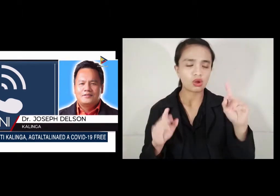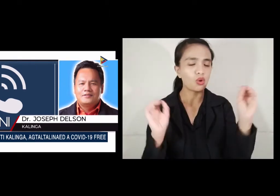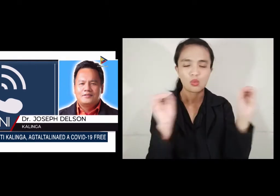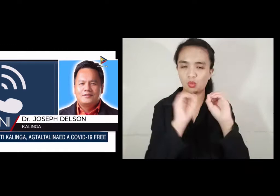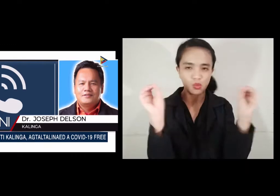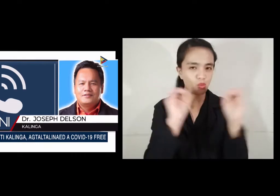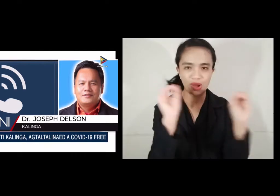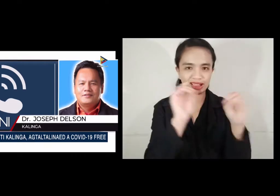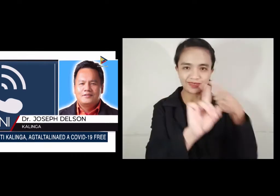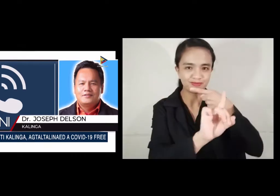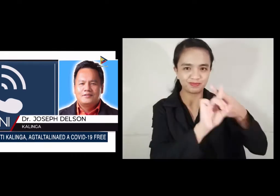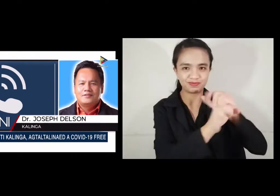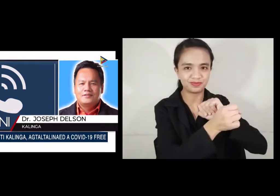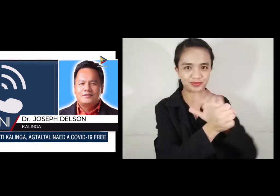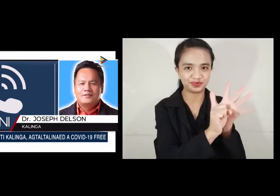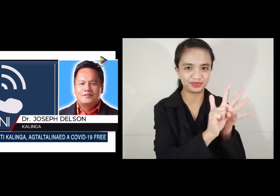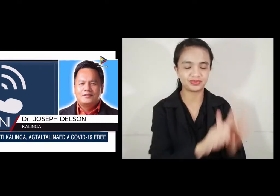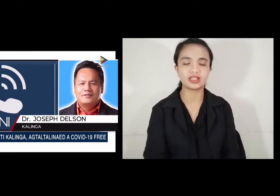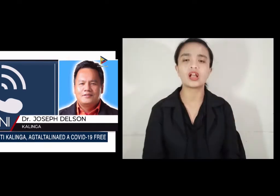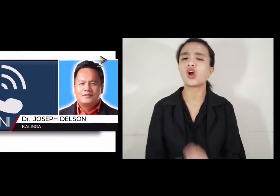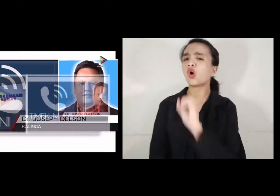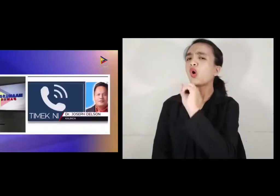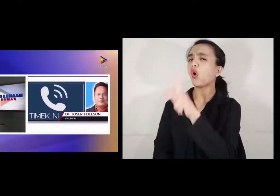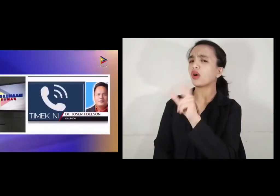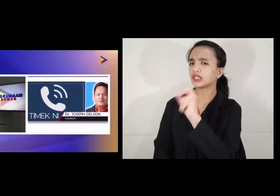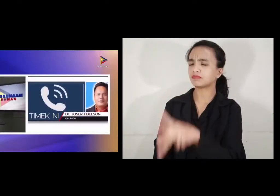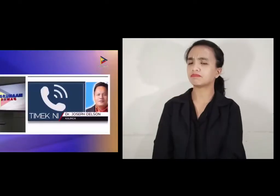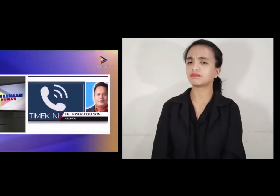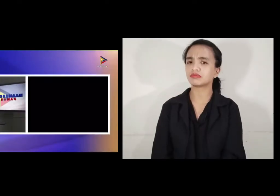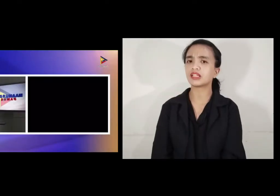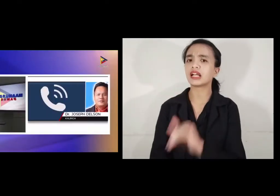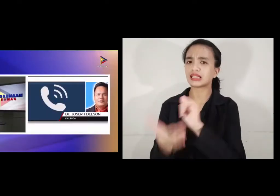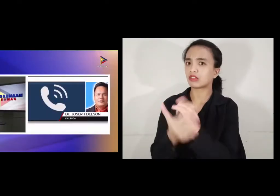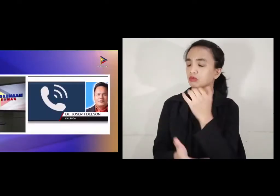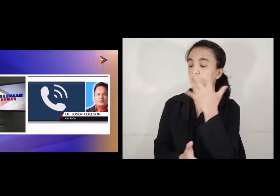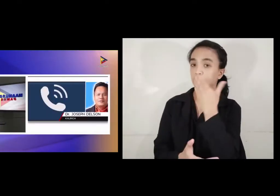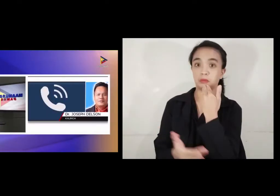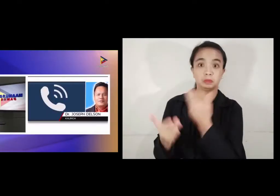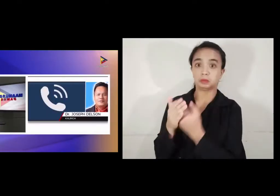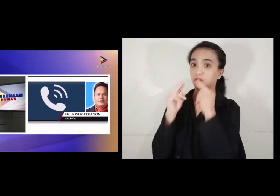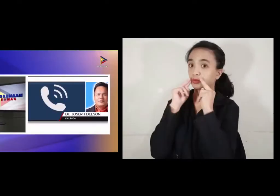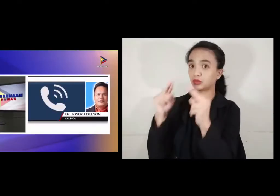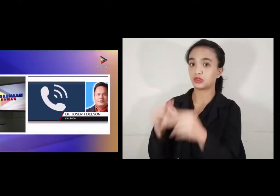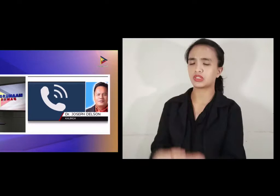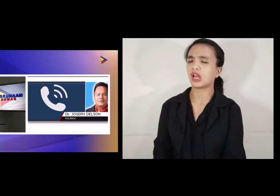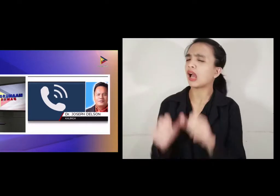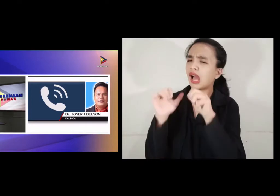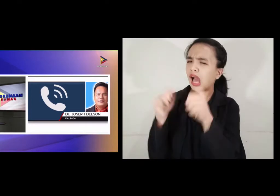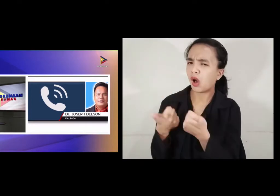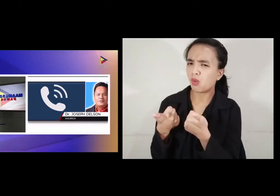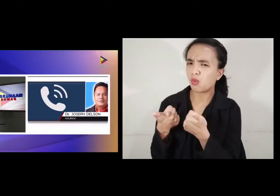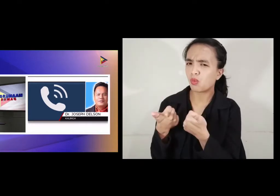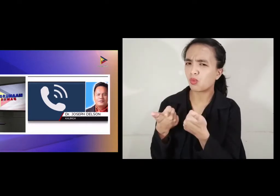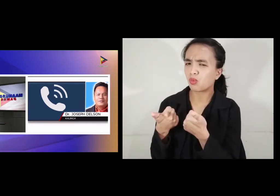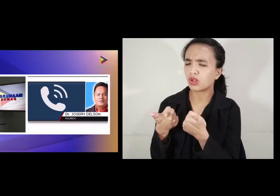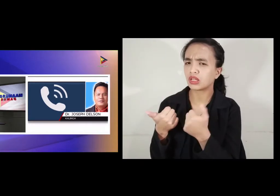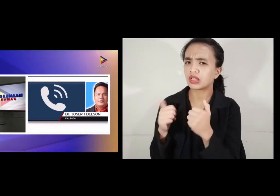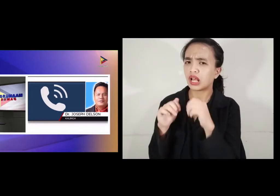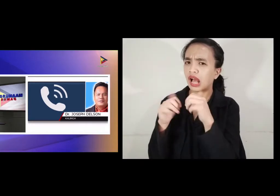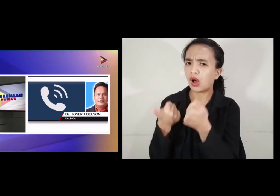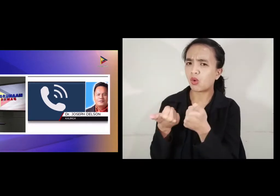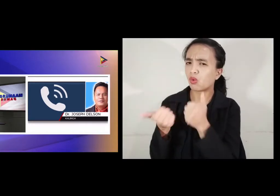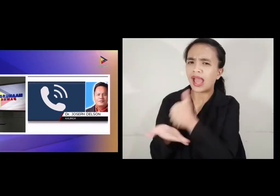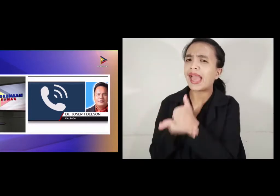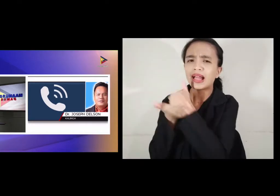zero positive pa. Okay, kat at least napintas na nga dama kanya. Kasanumat ti panakaipaay